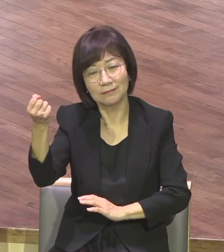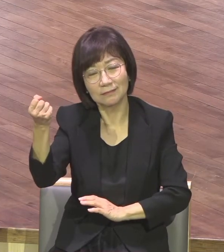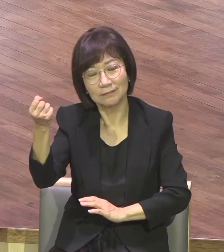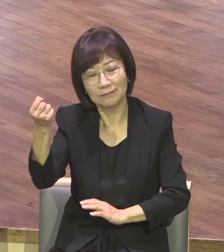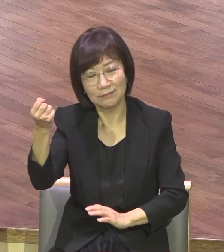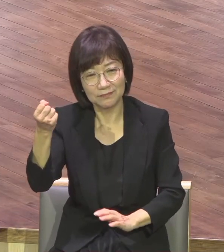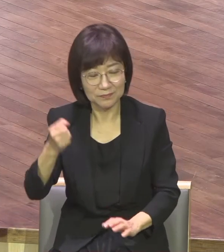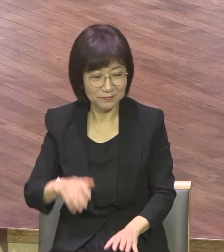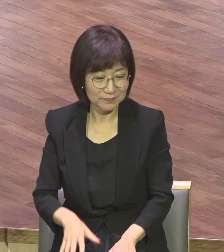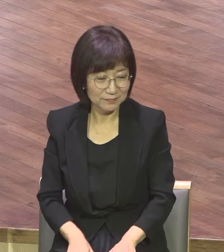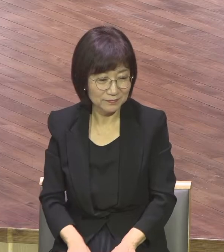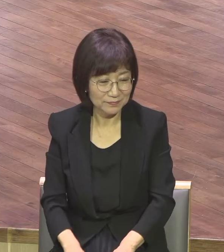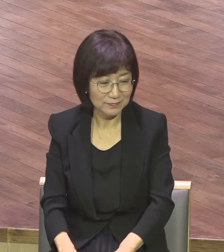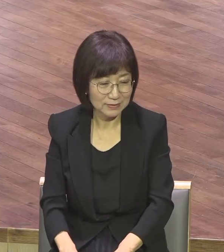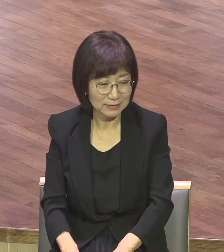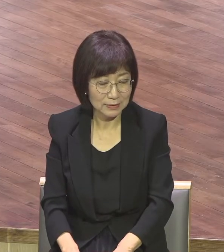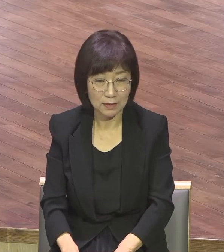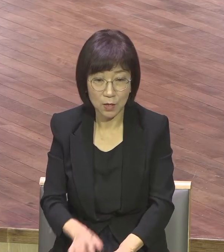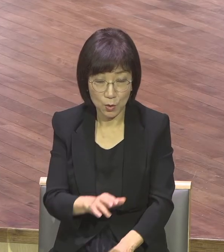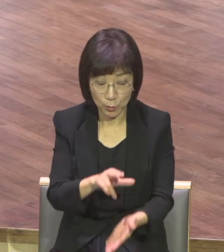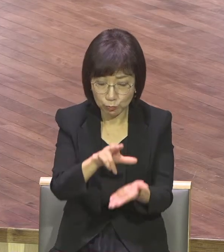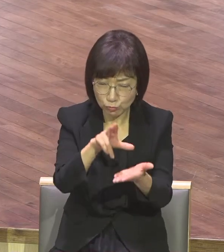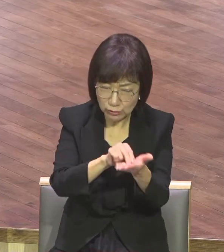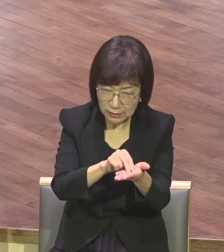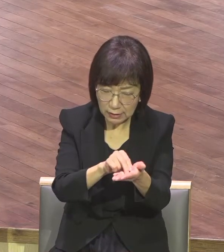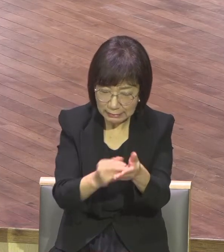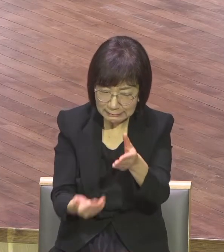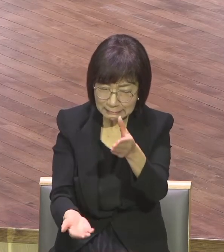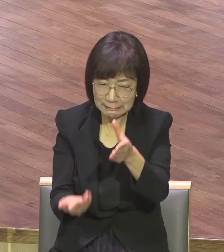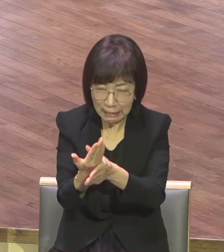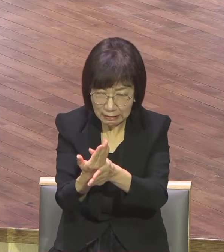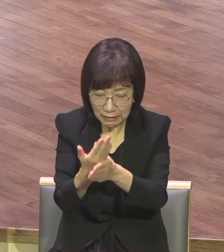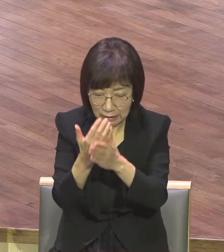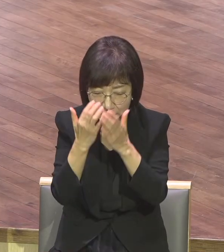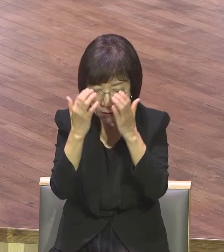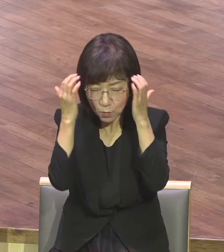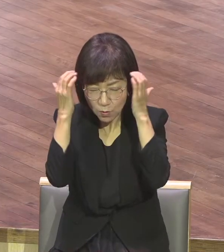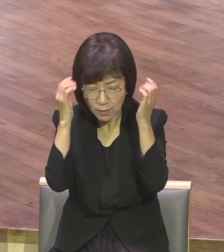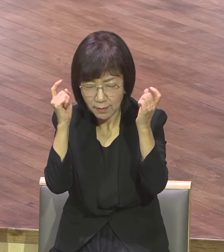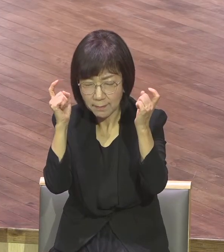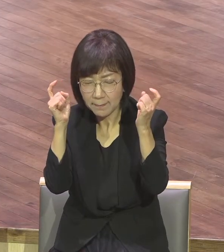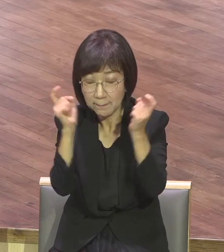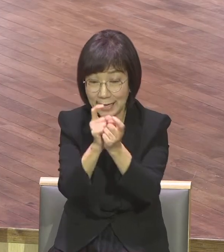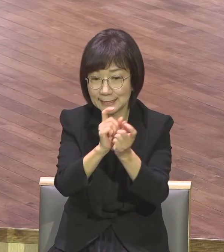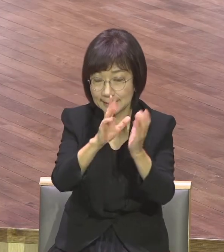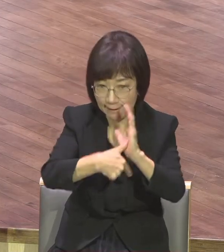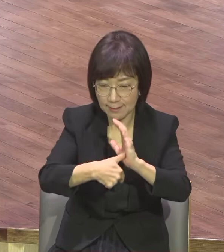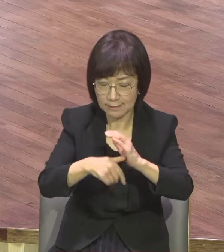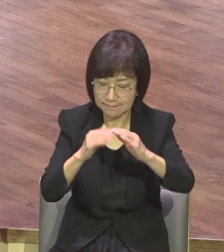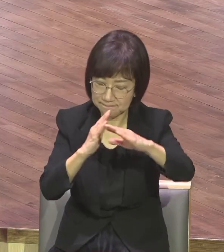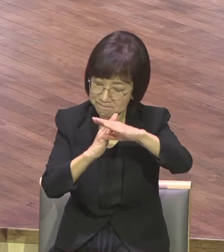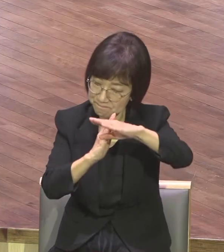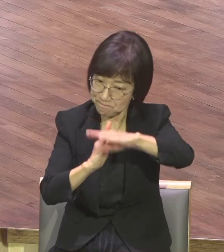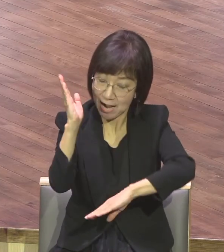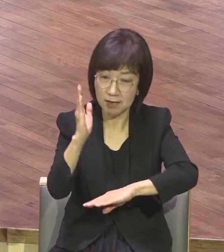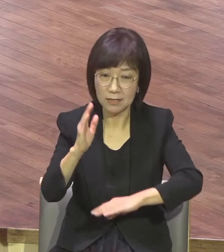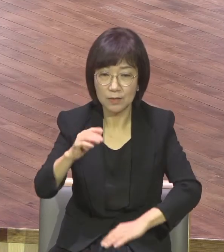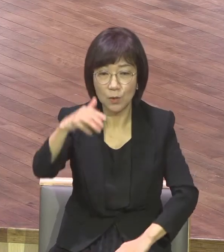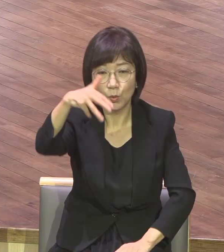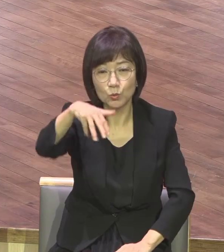뿌리내려져 있어요. 그러니까 뭐 어떤 문제 사건 속에서도 문제 사건 다 초월적 인생이 돼.